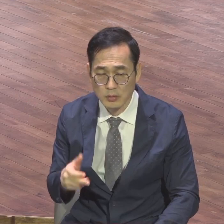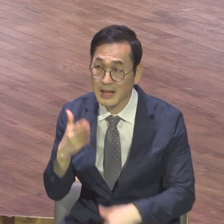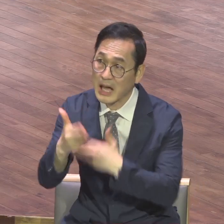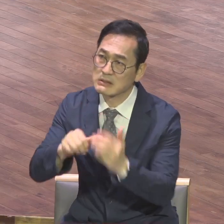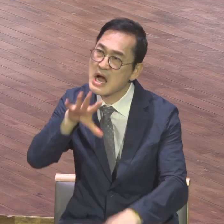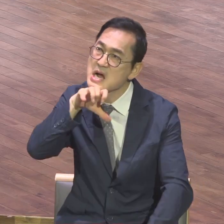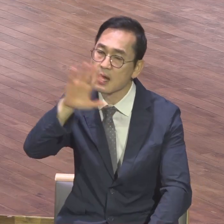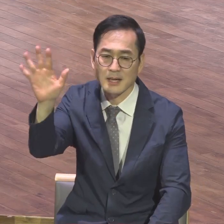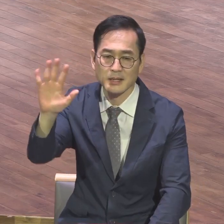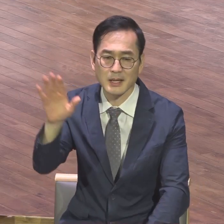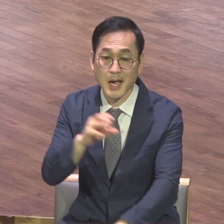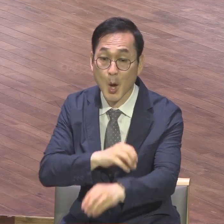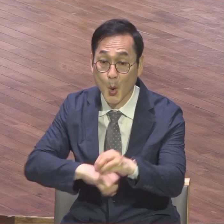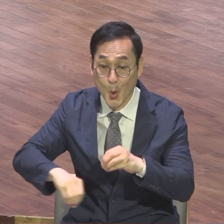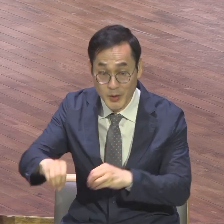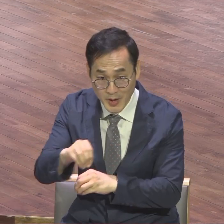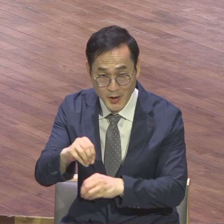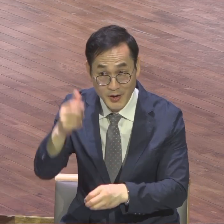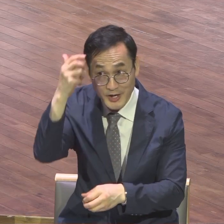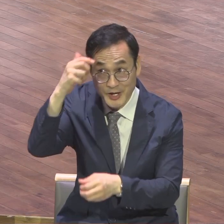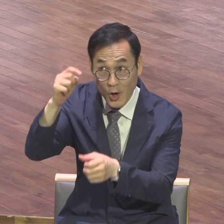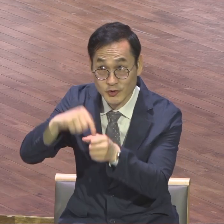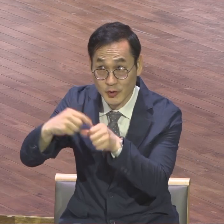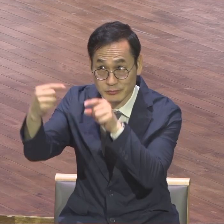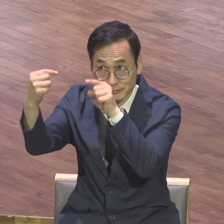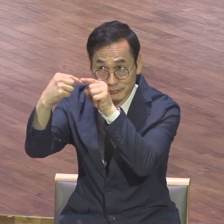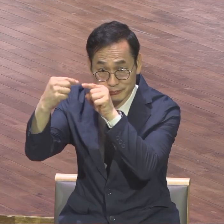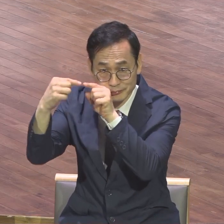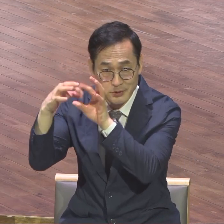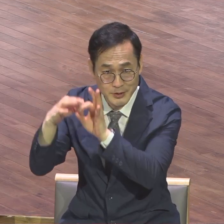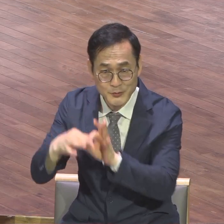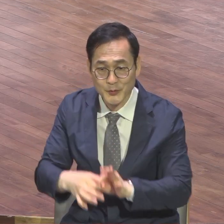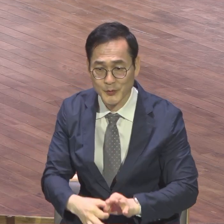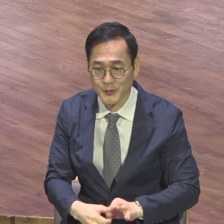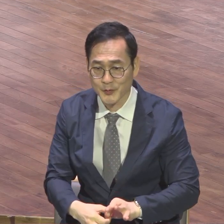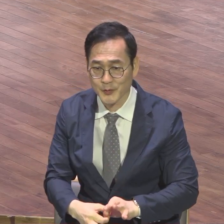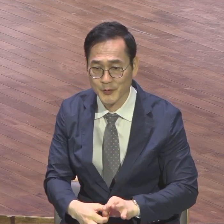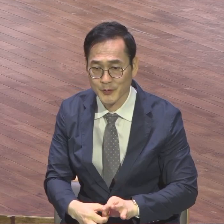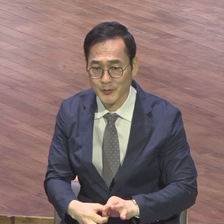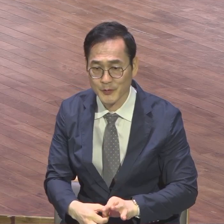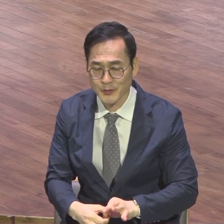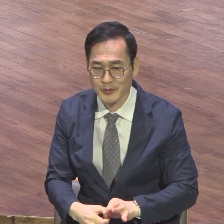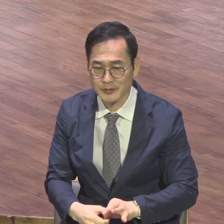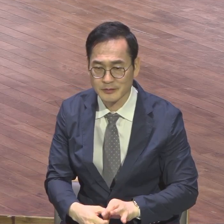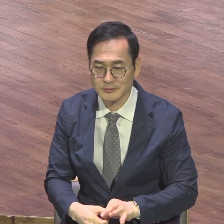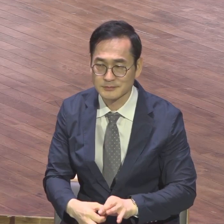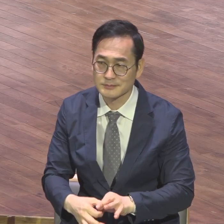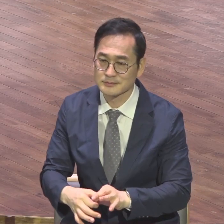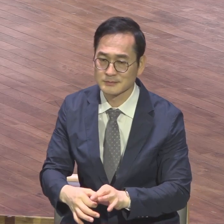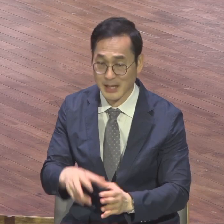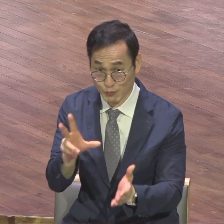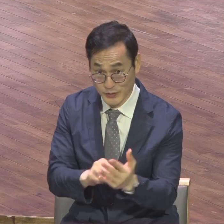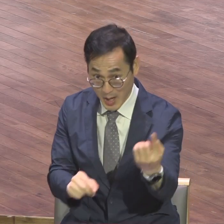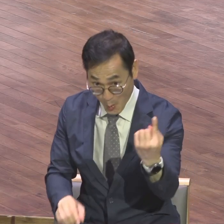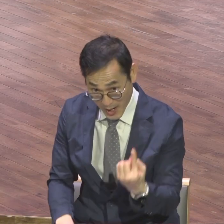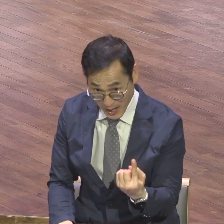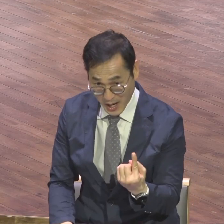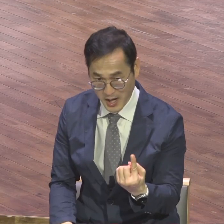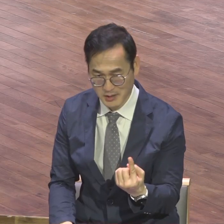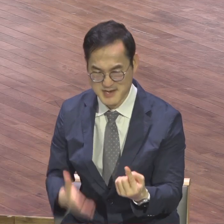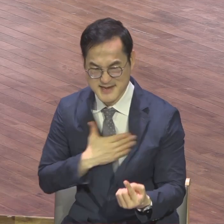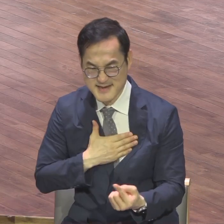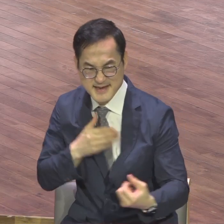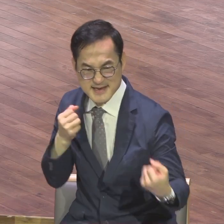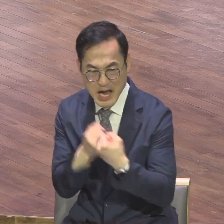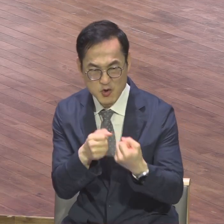뭐요? 영적으로 대응했습니다. 영적으로. 이 말이 중요합니다. 영적 대응. 문제 사건 오면 육신적인